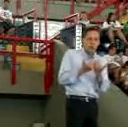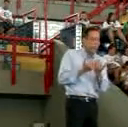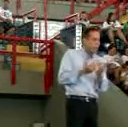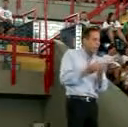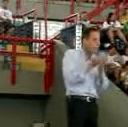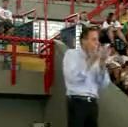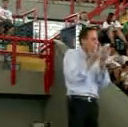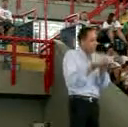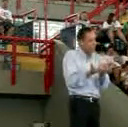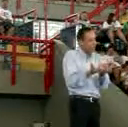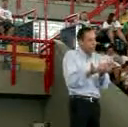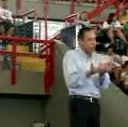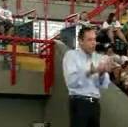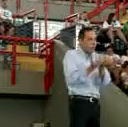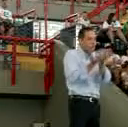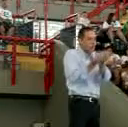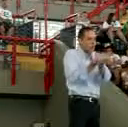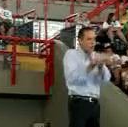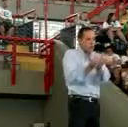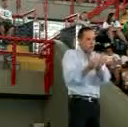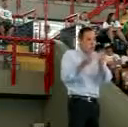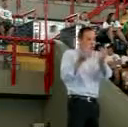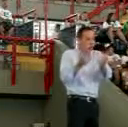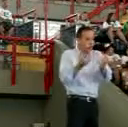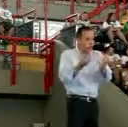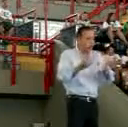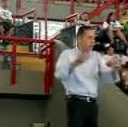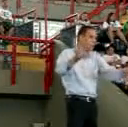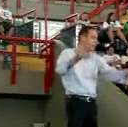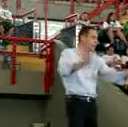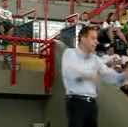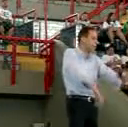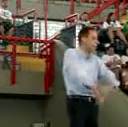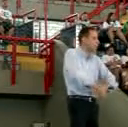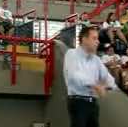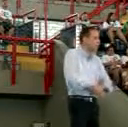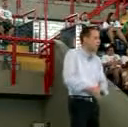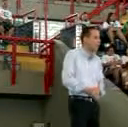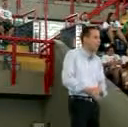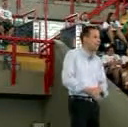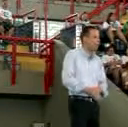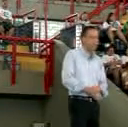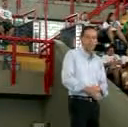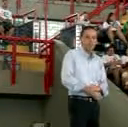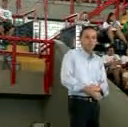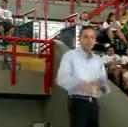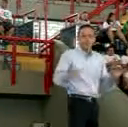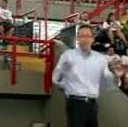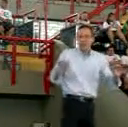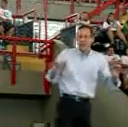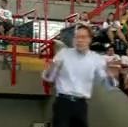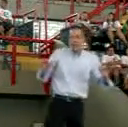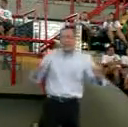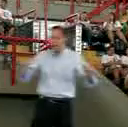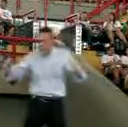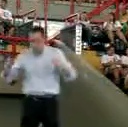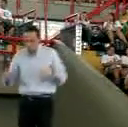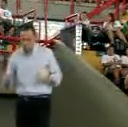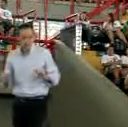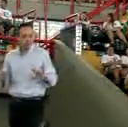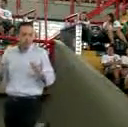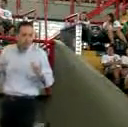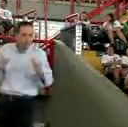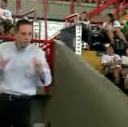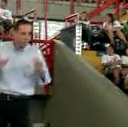amigo, liberdade presume condições para você poder se sustentar. Não é não? A